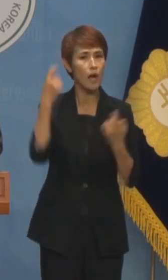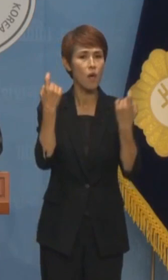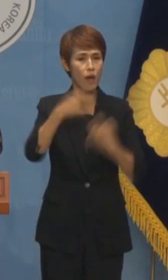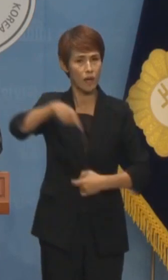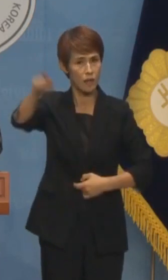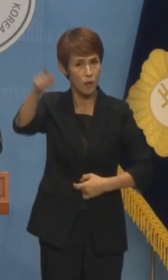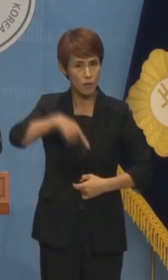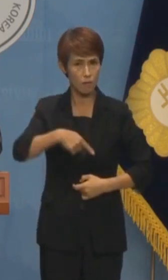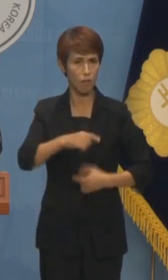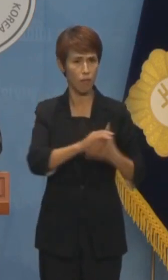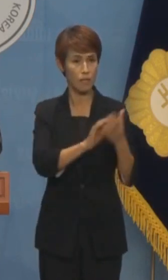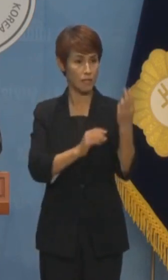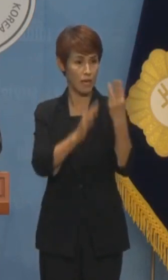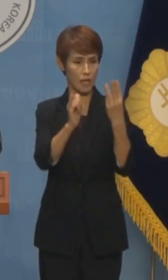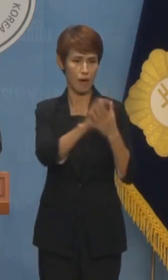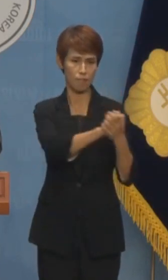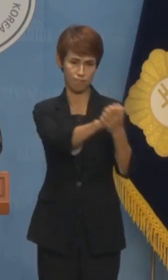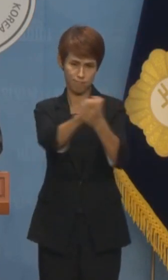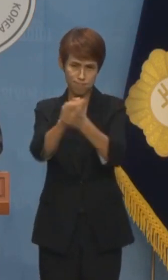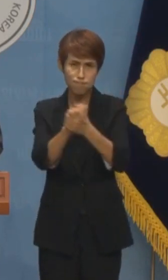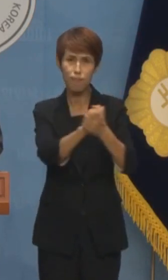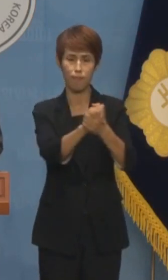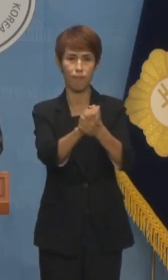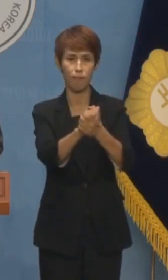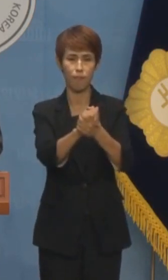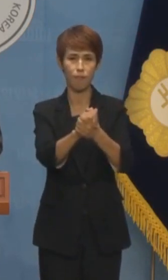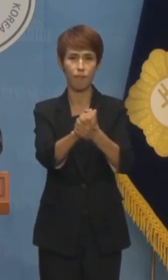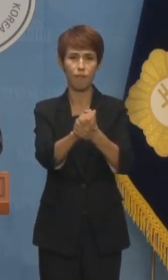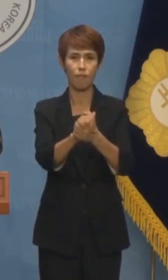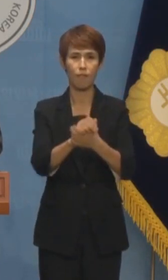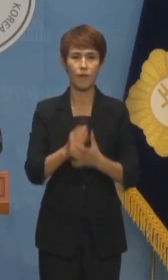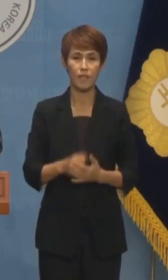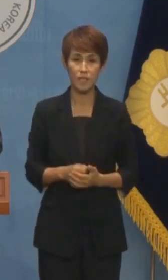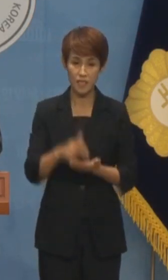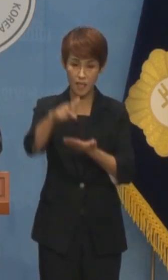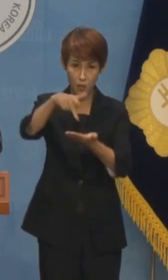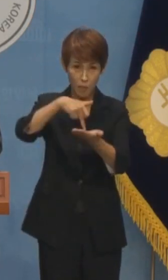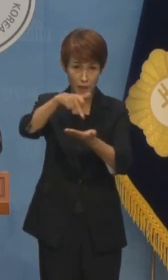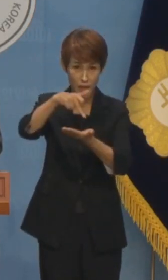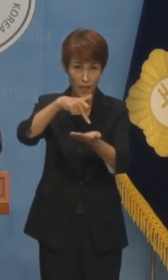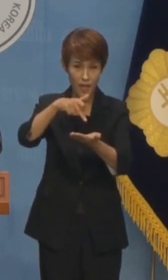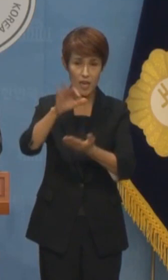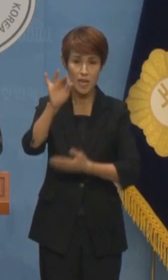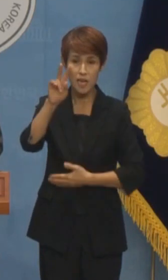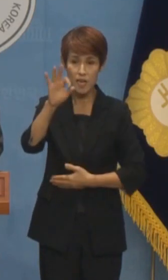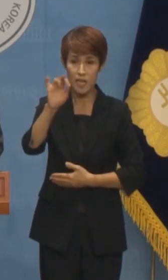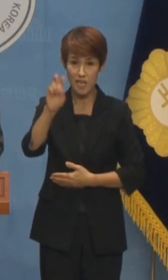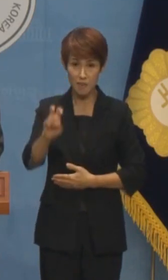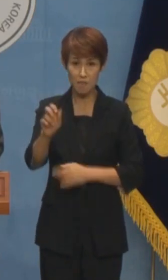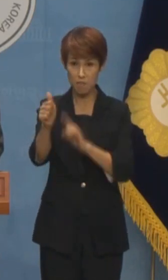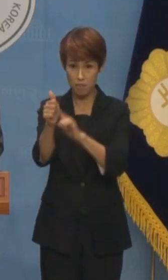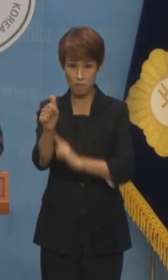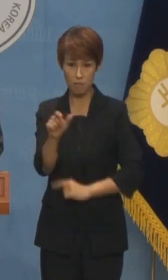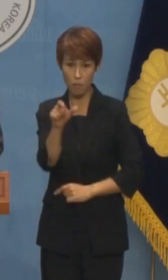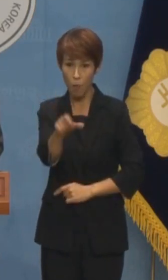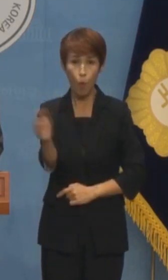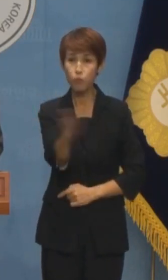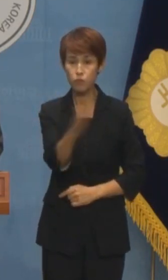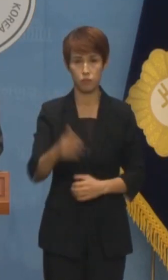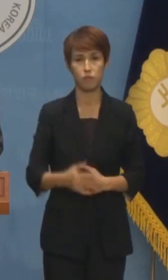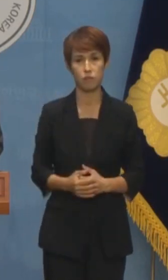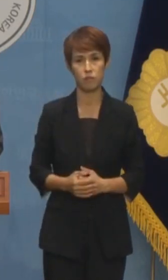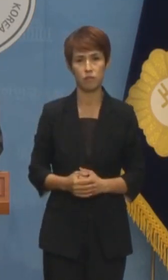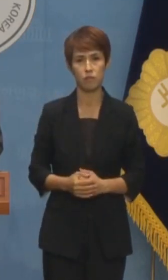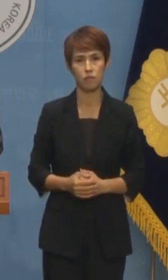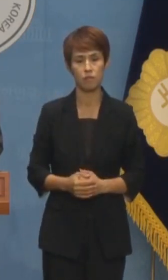만큼 돈독한 사이였습니다. 문제의 단톡방에 정작 임성근 전 사단장은 없었습니다. 그